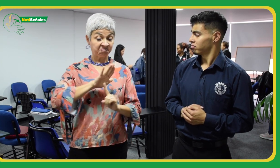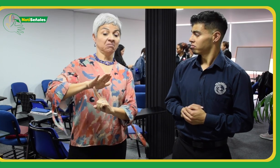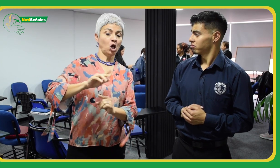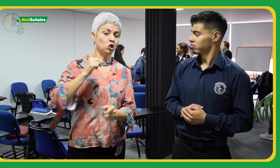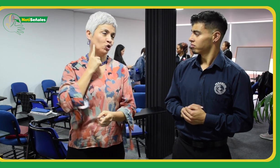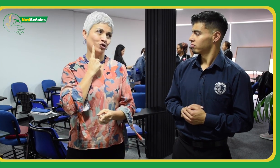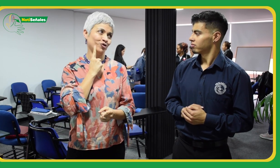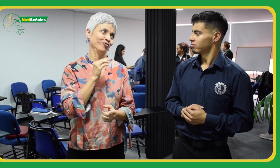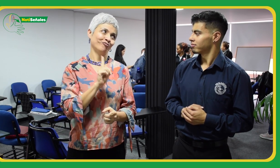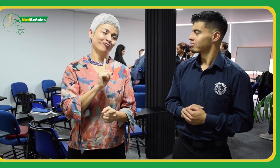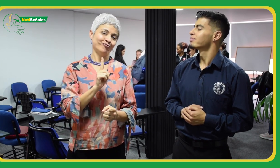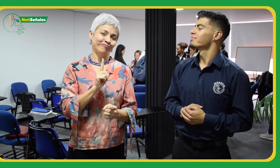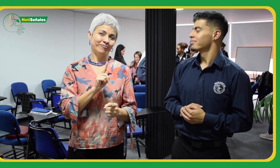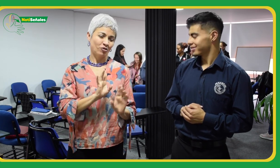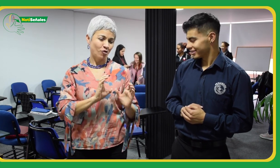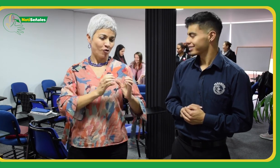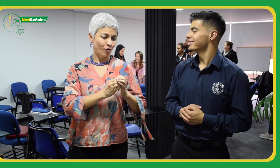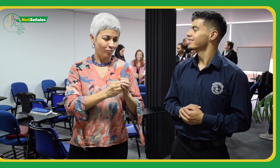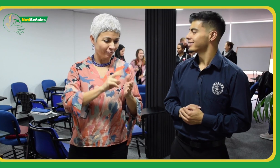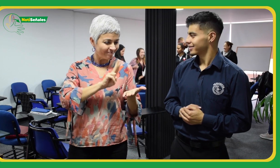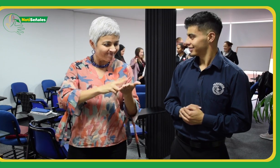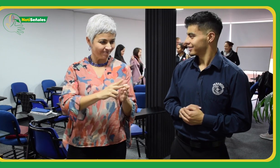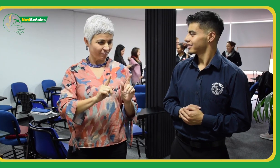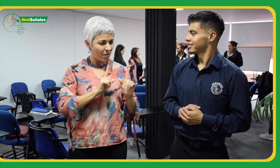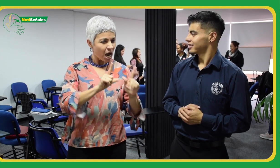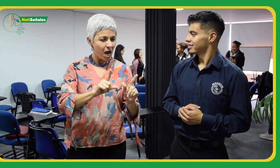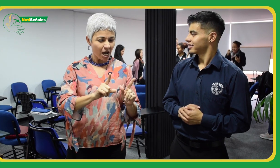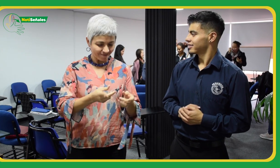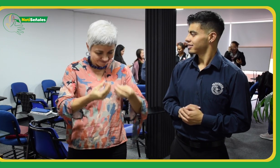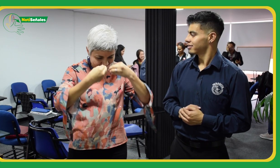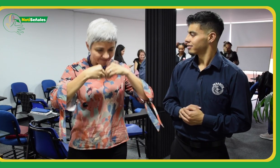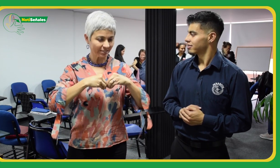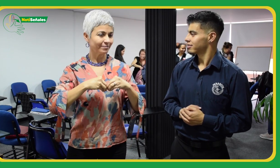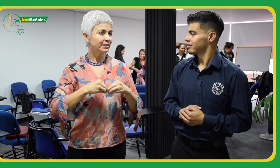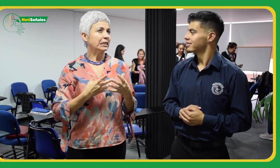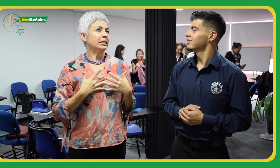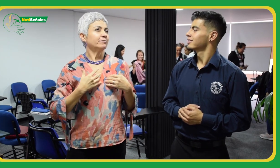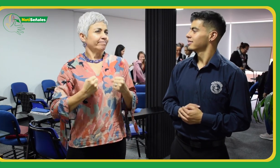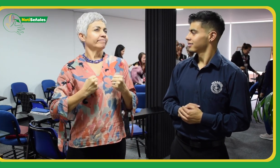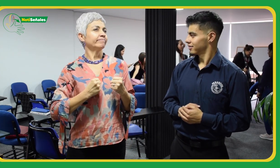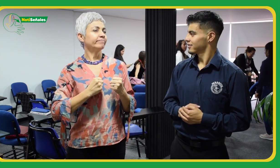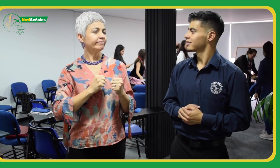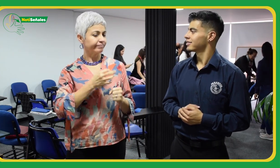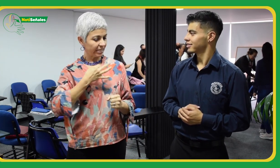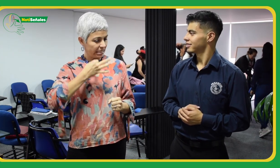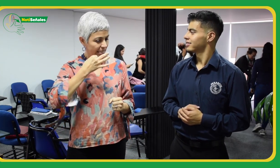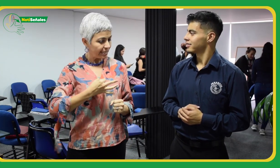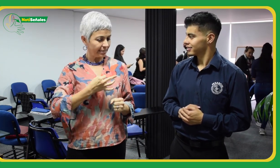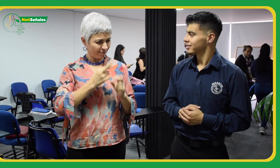por alto a los sordos no queremos que al graduarse como intérpretes asuman y apropien su rol con ética desde el reconocimiento